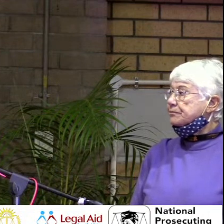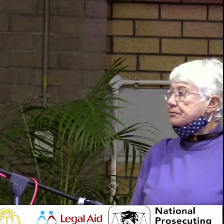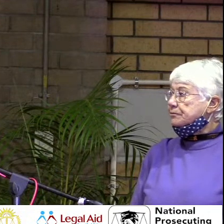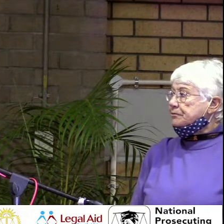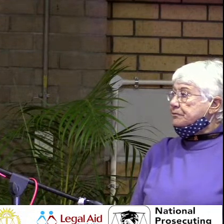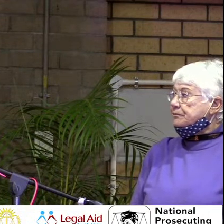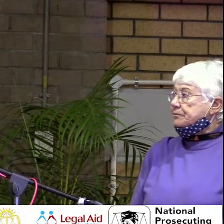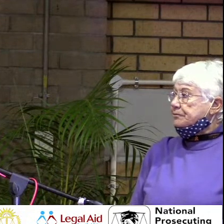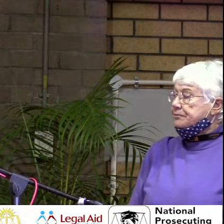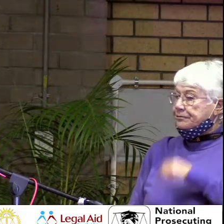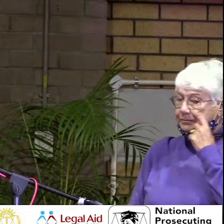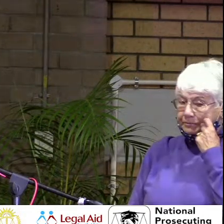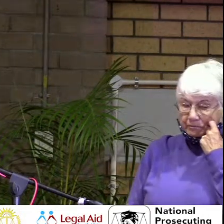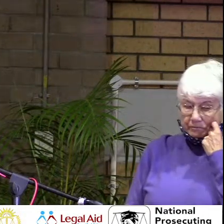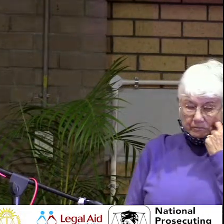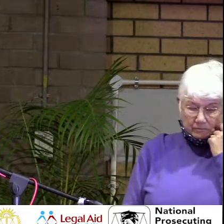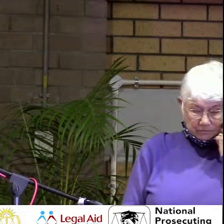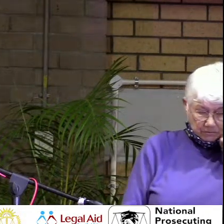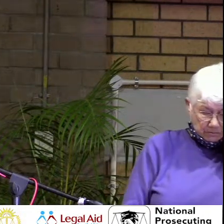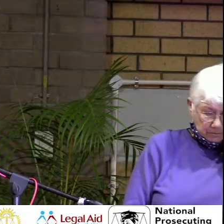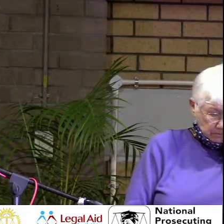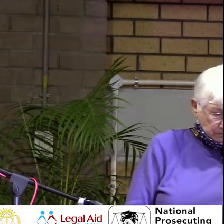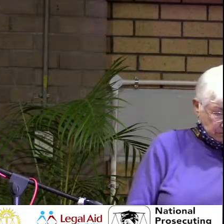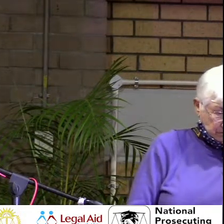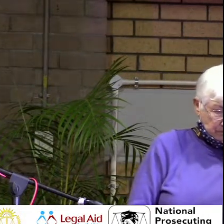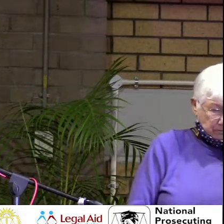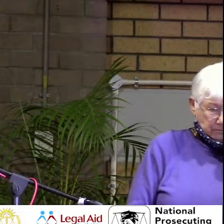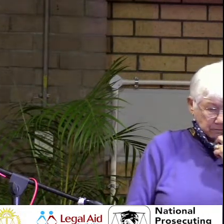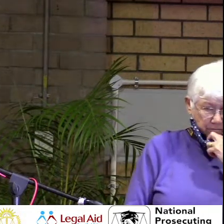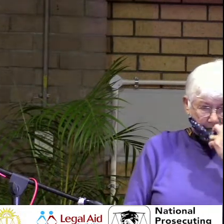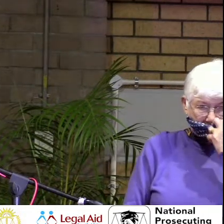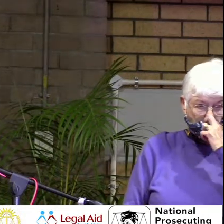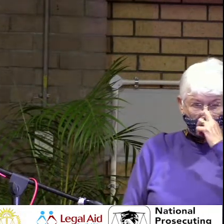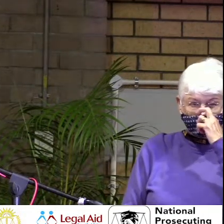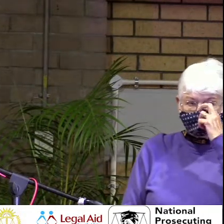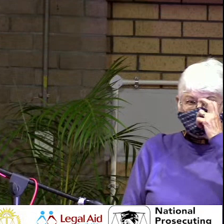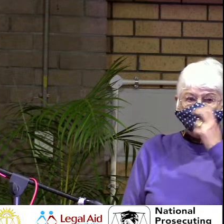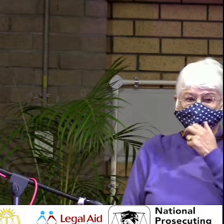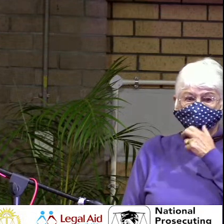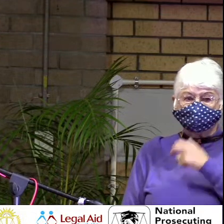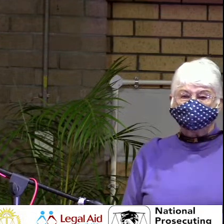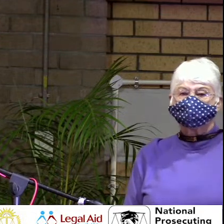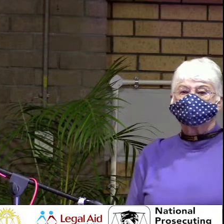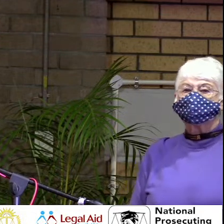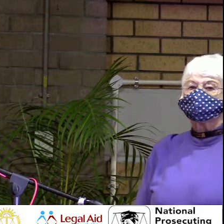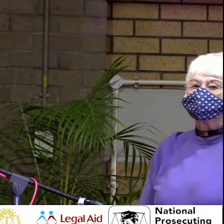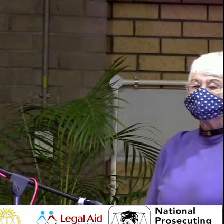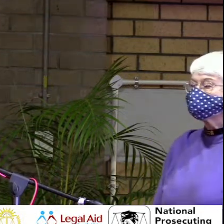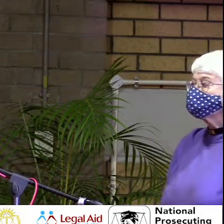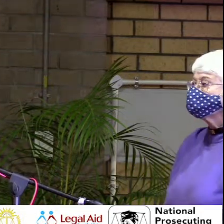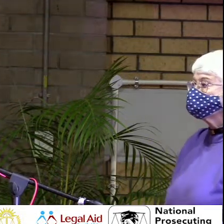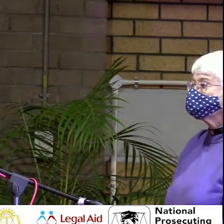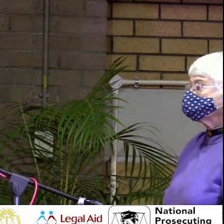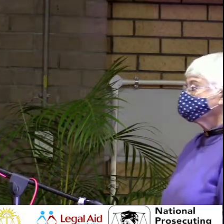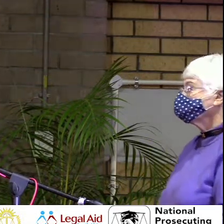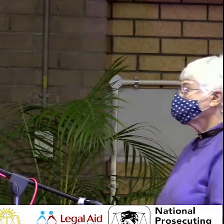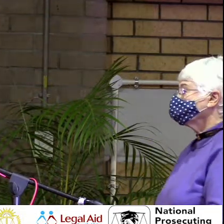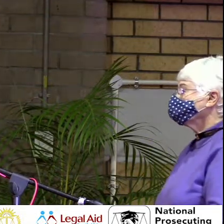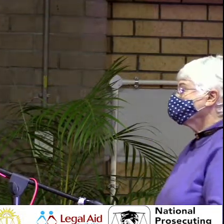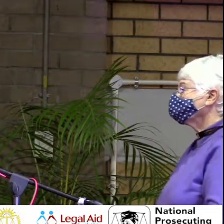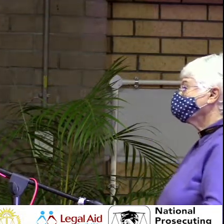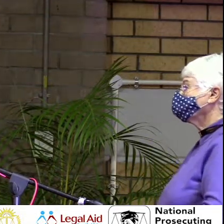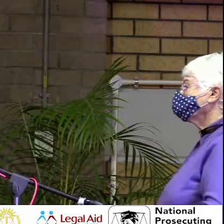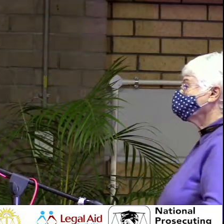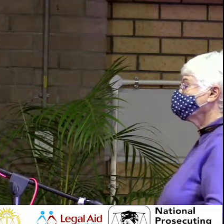Echaza phofu kuba abakwantsasana baze ngoxolo benethemba ukuba kuzabakho uxolo not apha